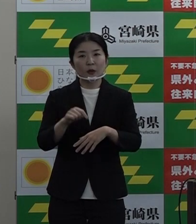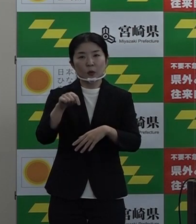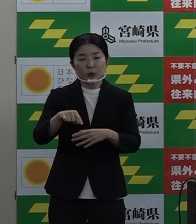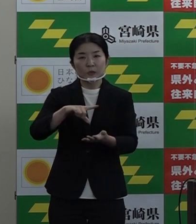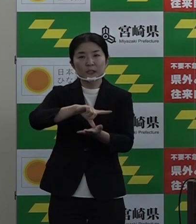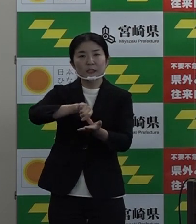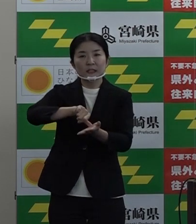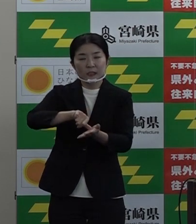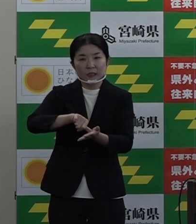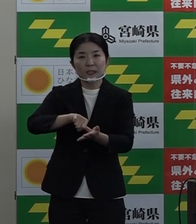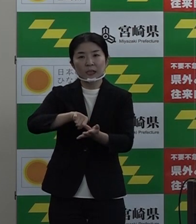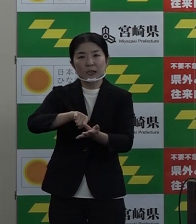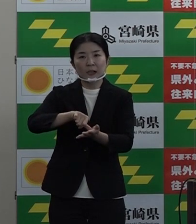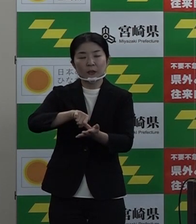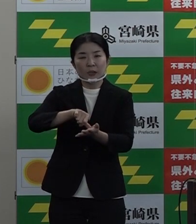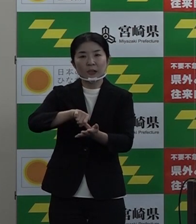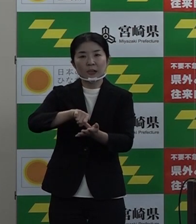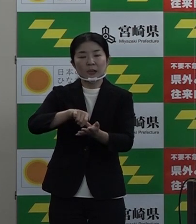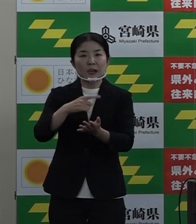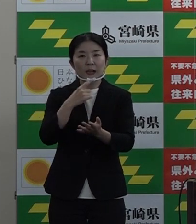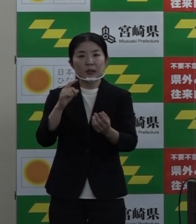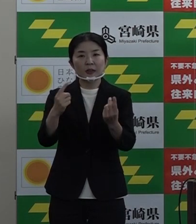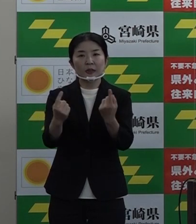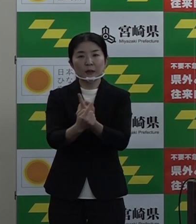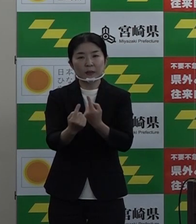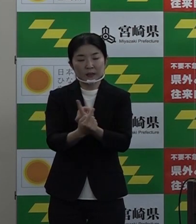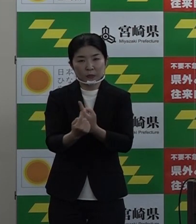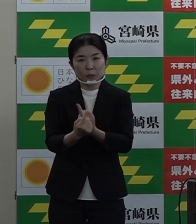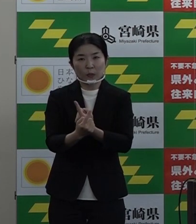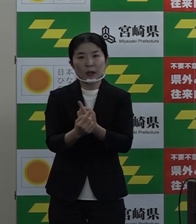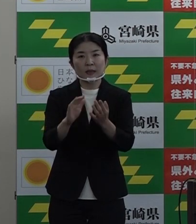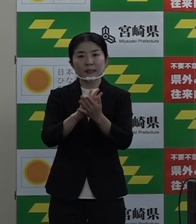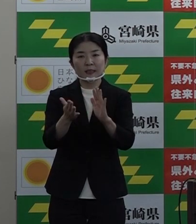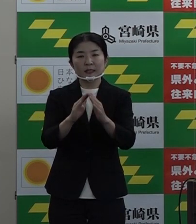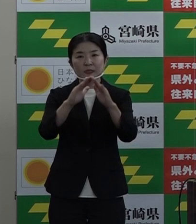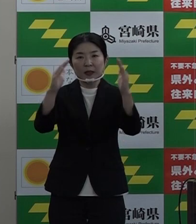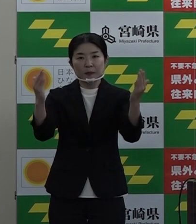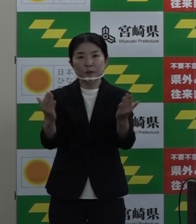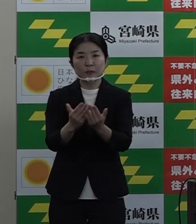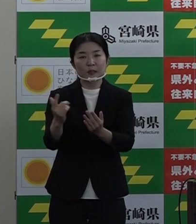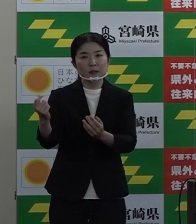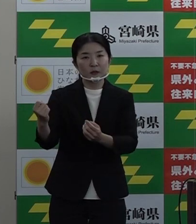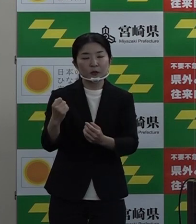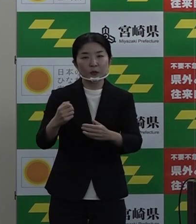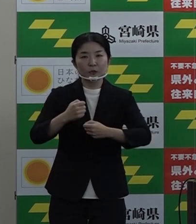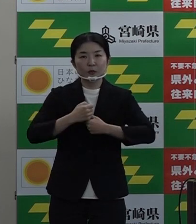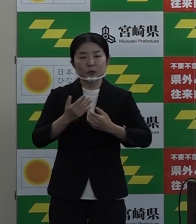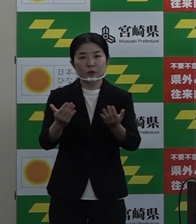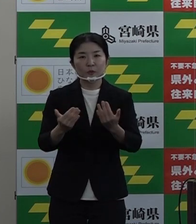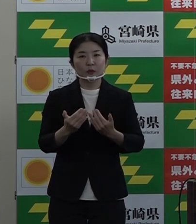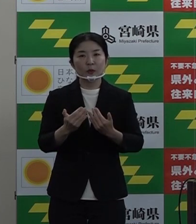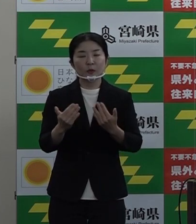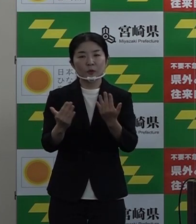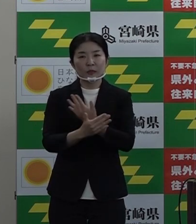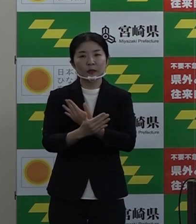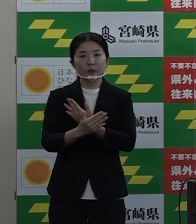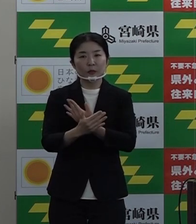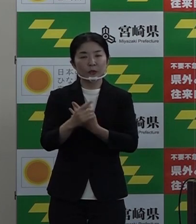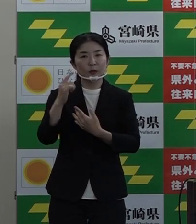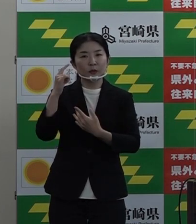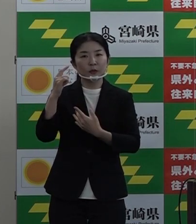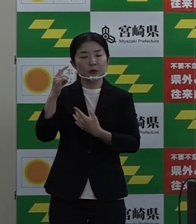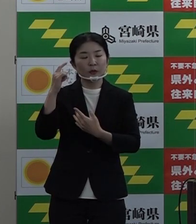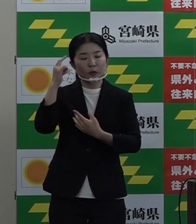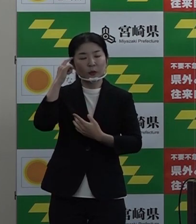ったということは今県下全域で、より強い注意喚起をする必要があるのではないか、そのような認識でござい